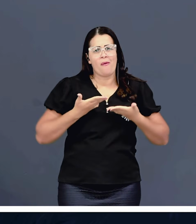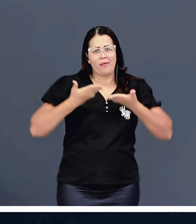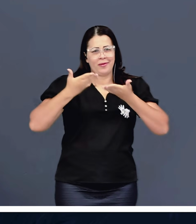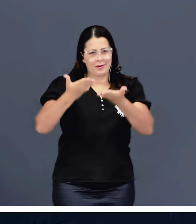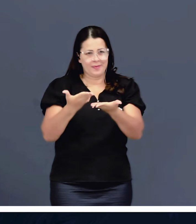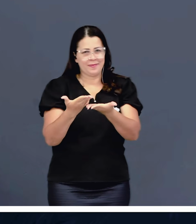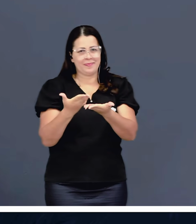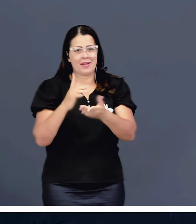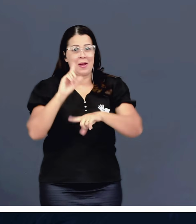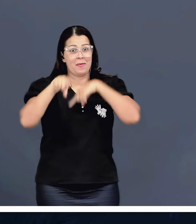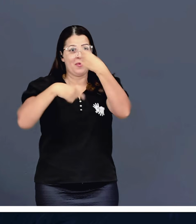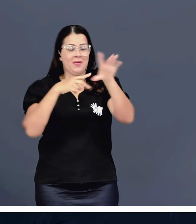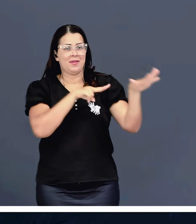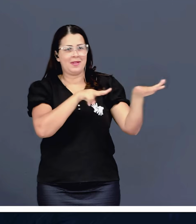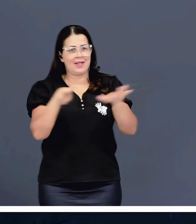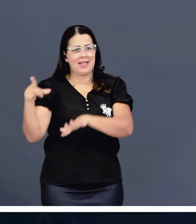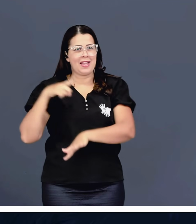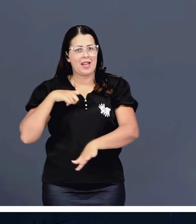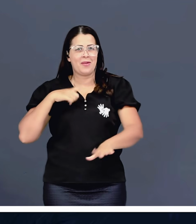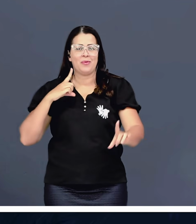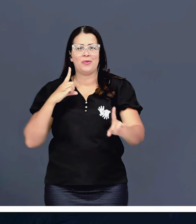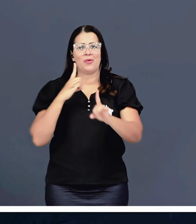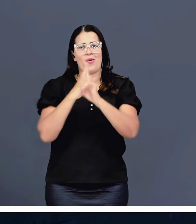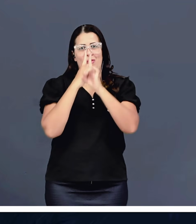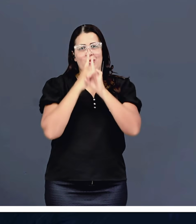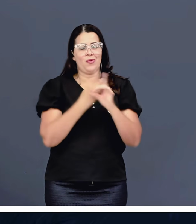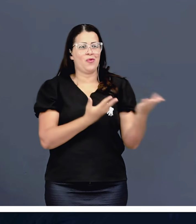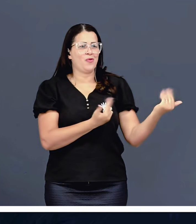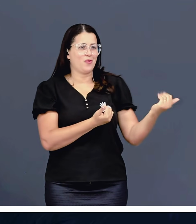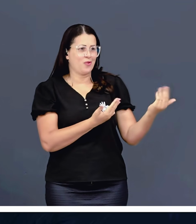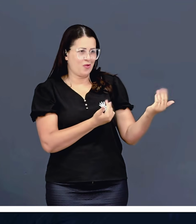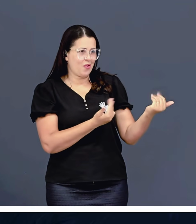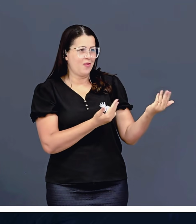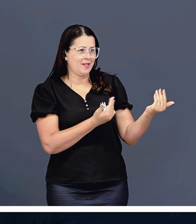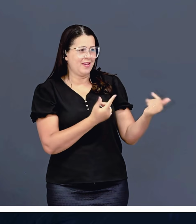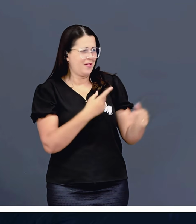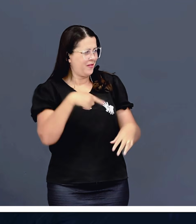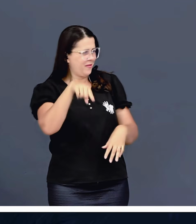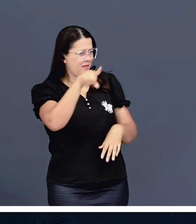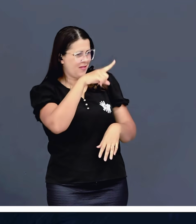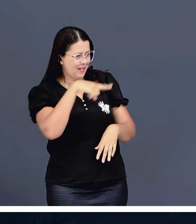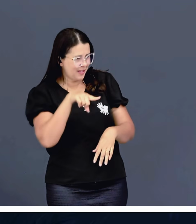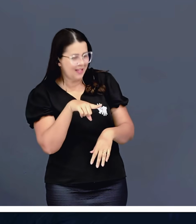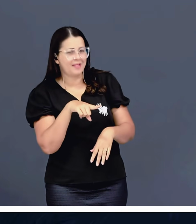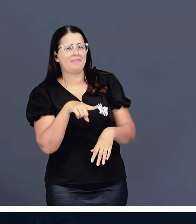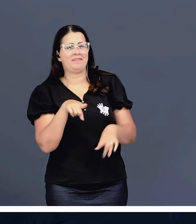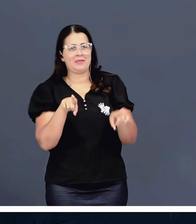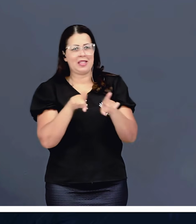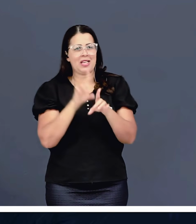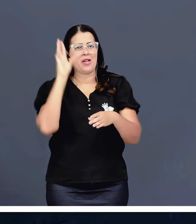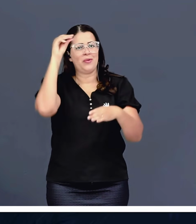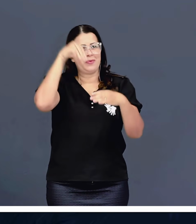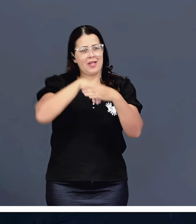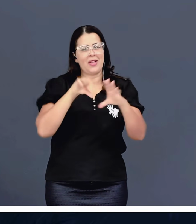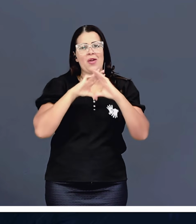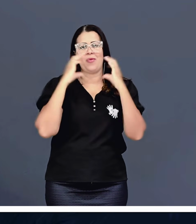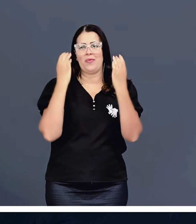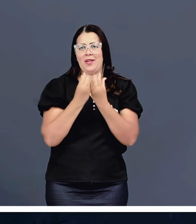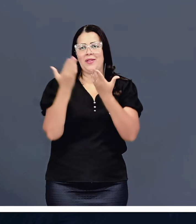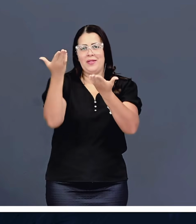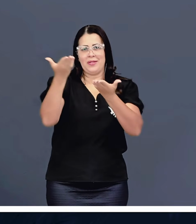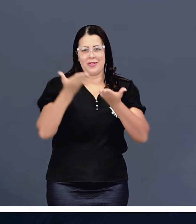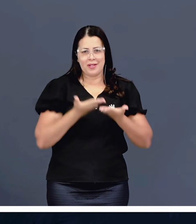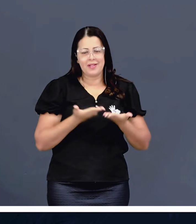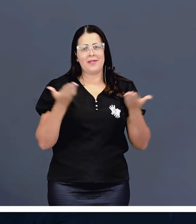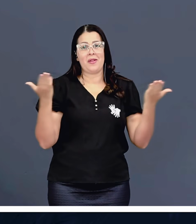você. Próxima semana teremos o encontro dos jovens, né? Então, você que está na comunidade, está chegando